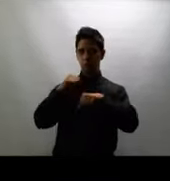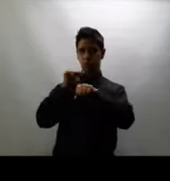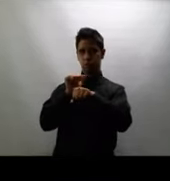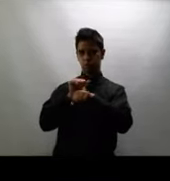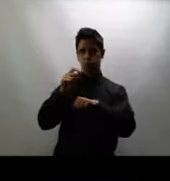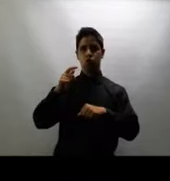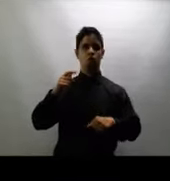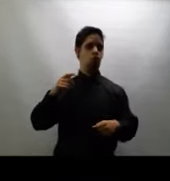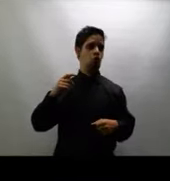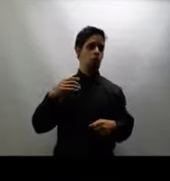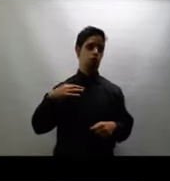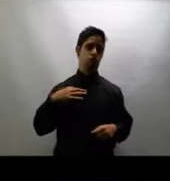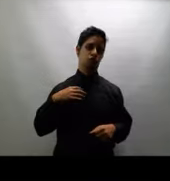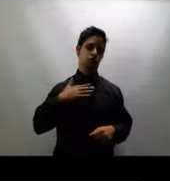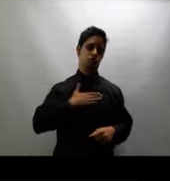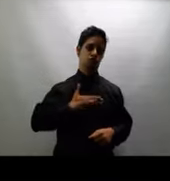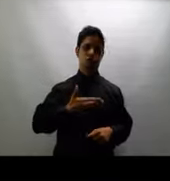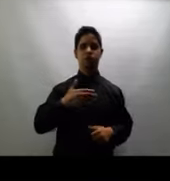voluntario de Arte Fusión.